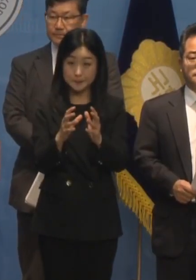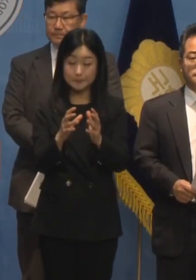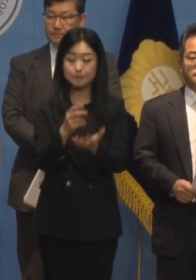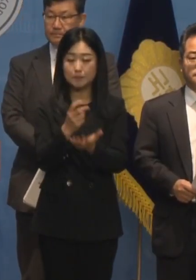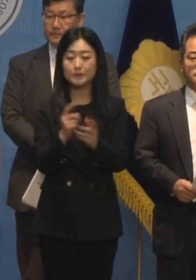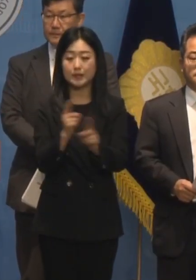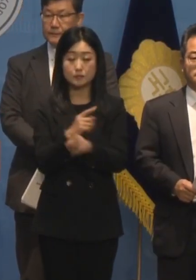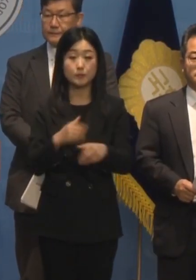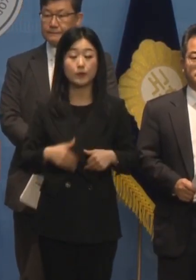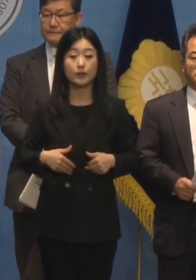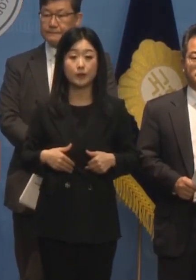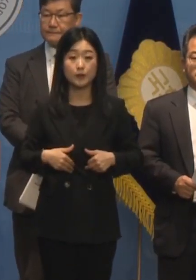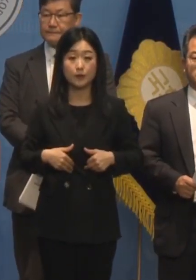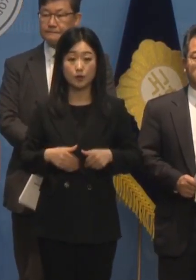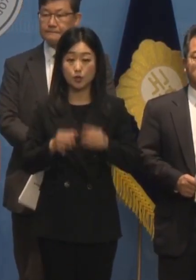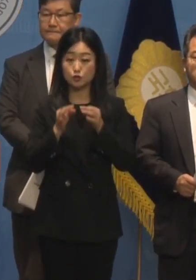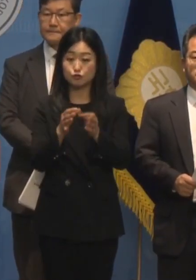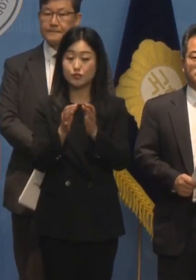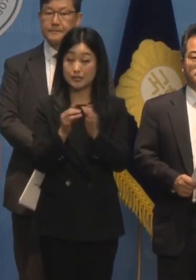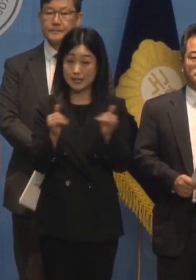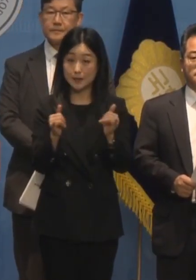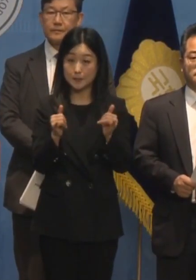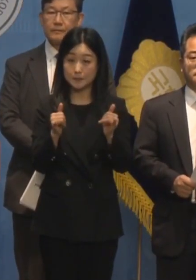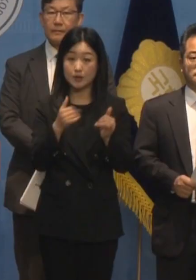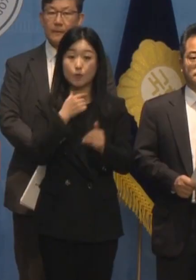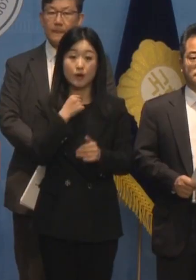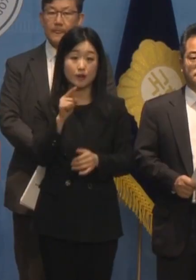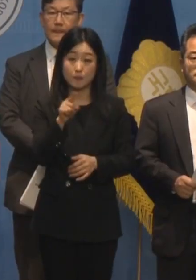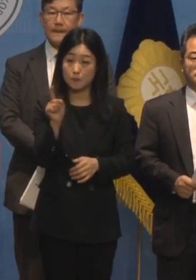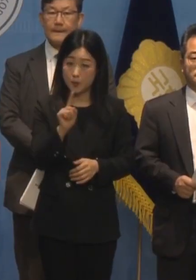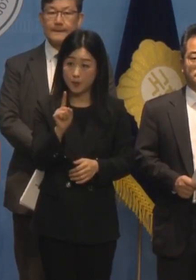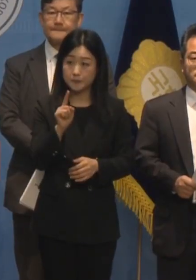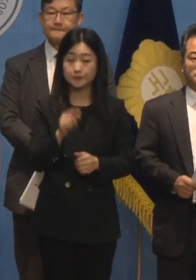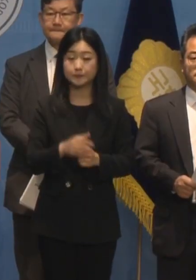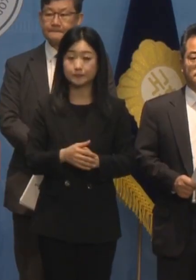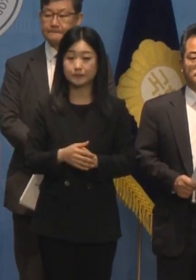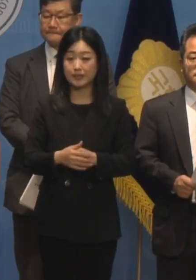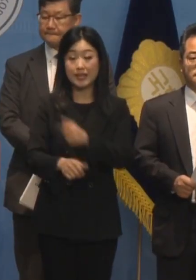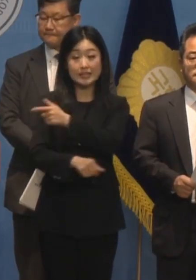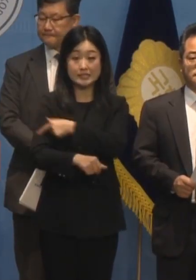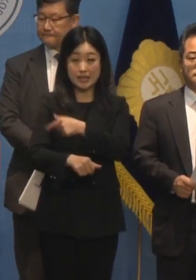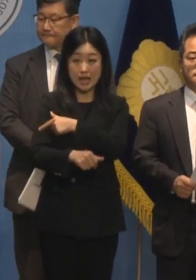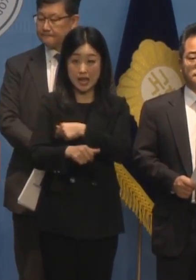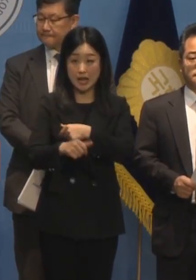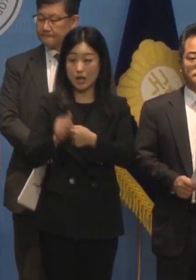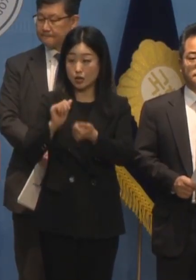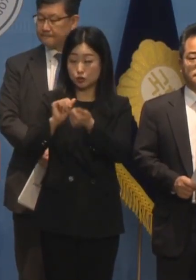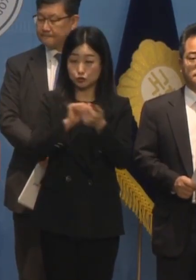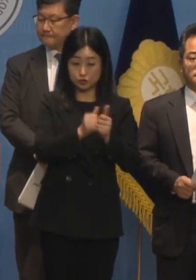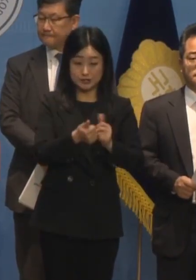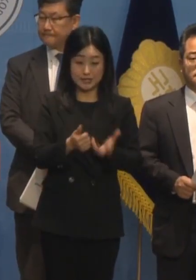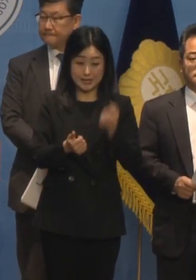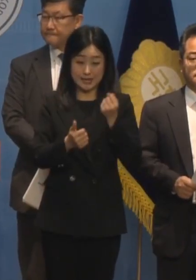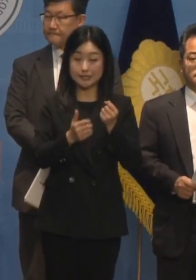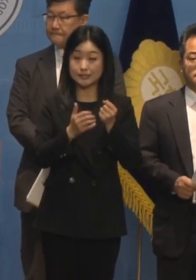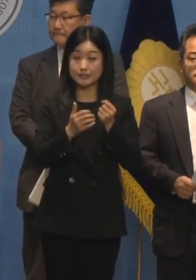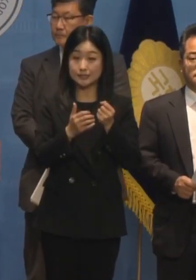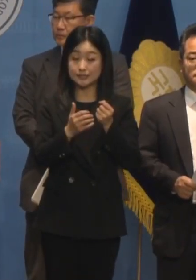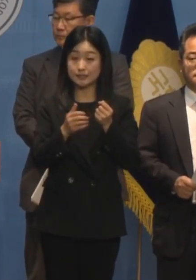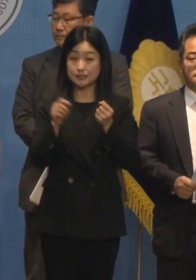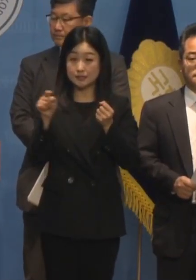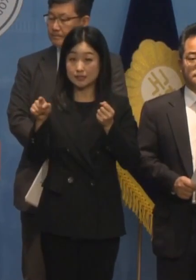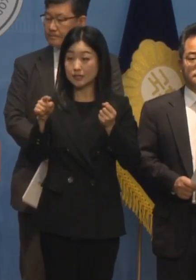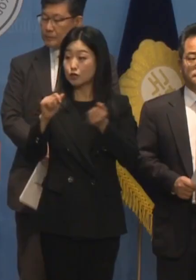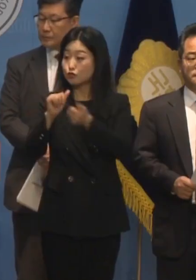것이다. 실제 많은 투자자들이 요구하는 것은 이사들이 주주들의 입장에서 회사 전체 주주 이익의